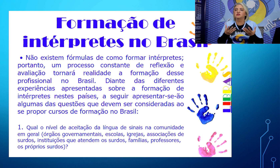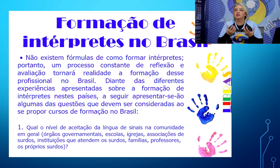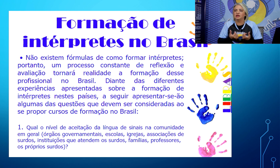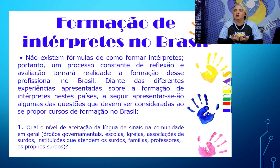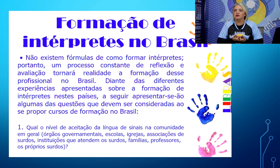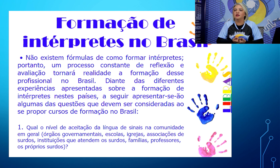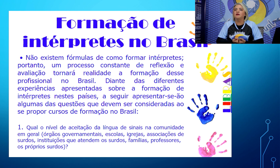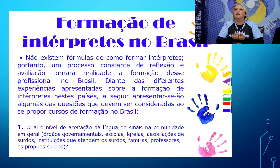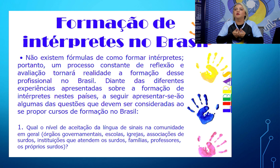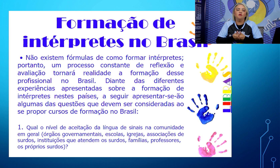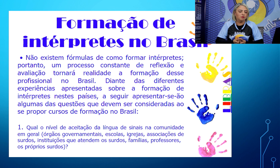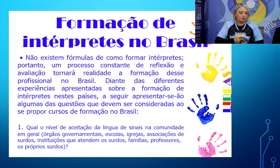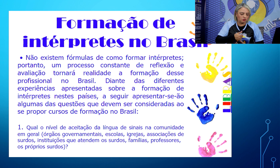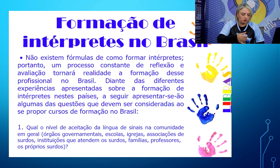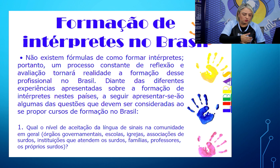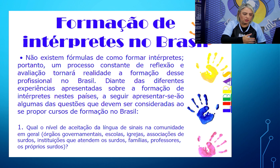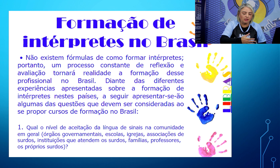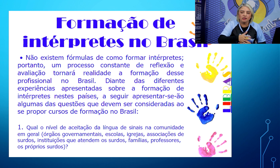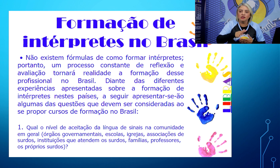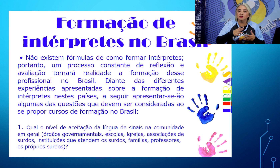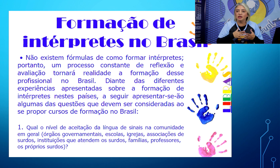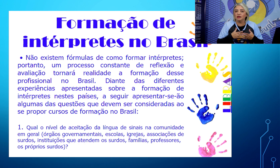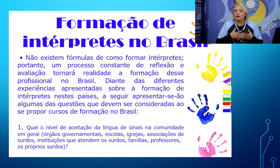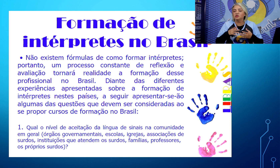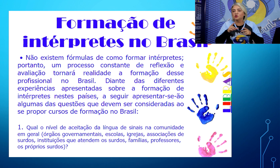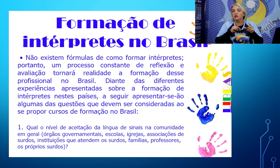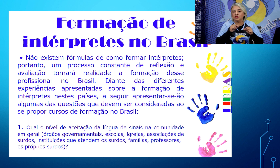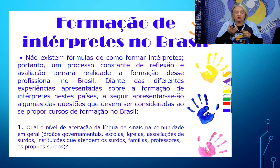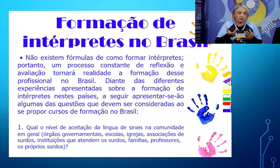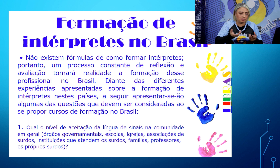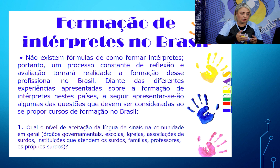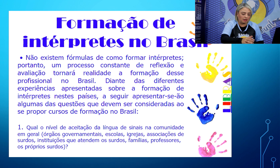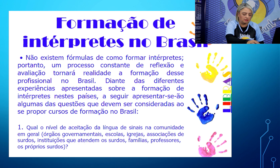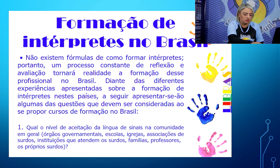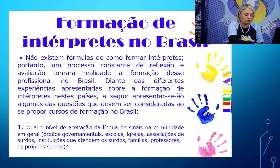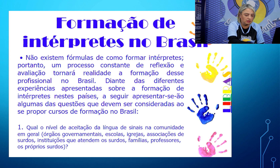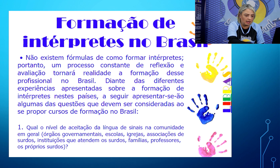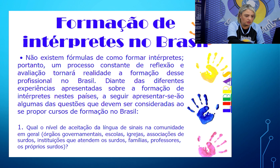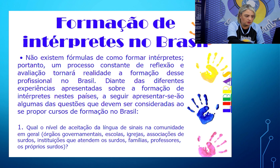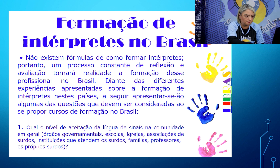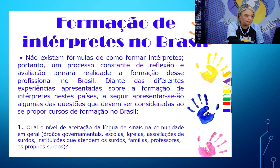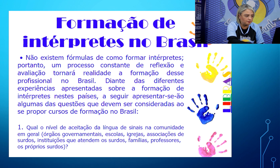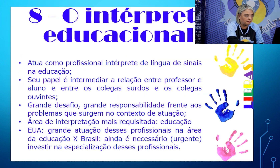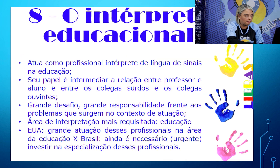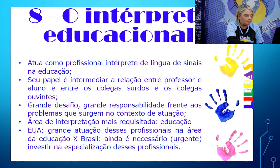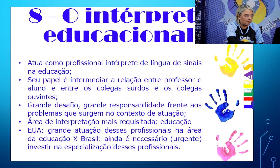tem que ter uma postura e escolher aquilo que você tem mais intimidade.